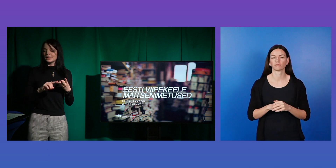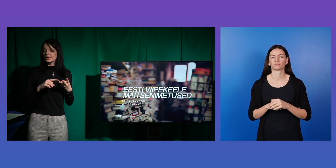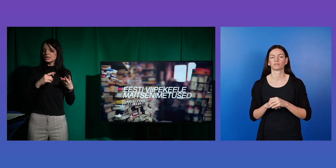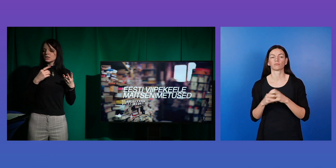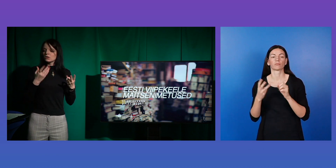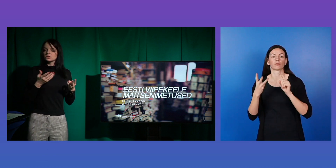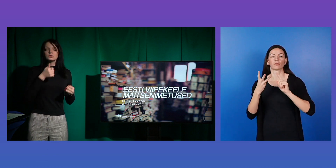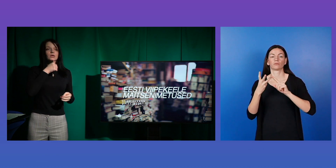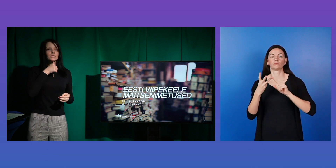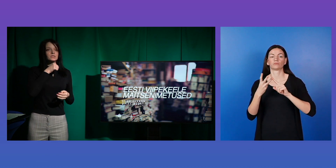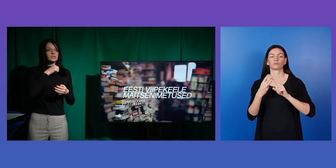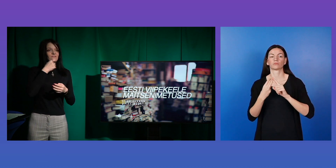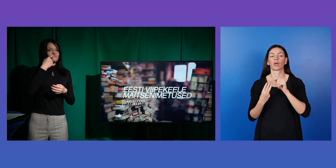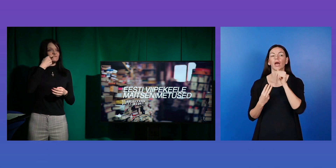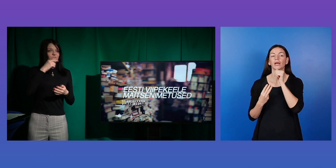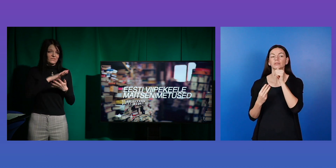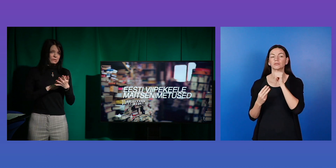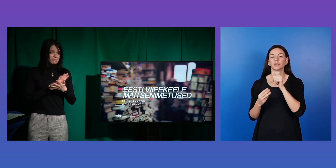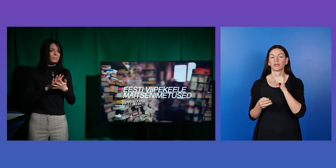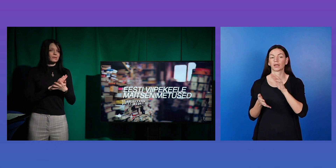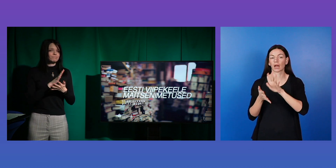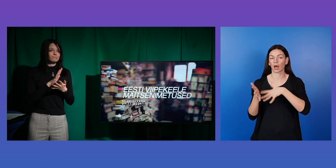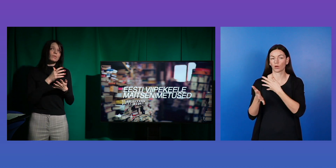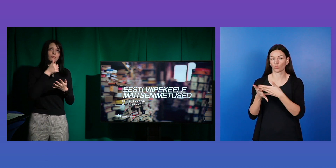maitsesõnadest ja